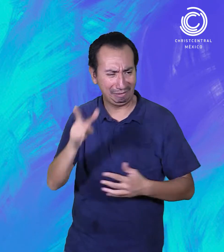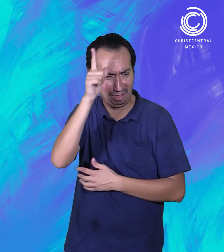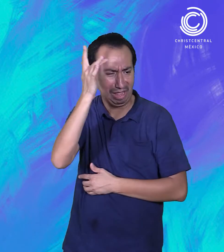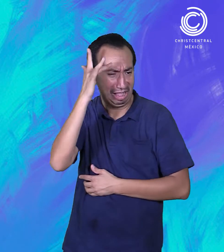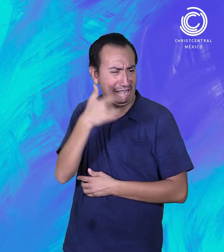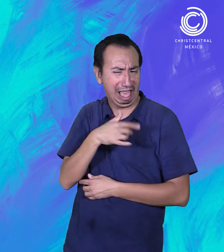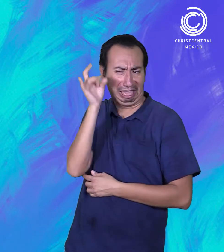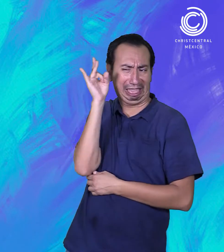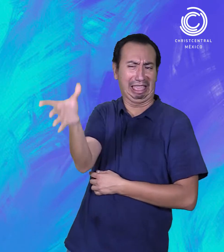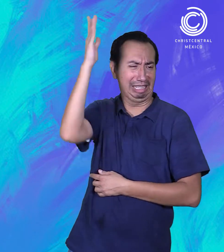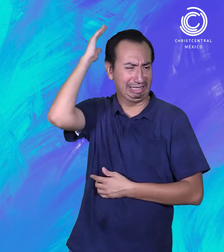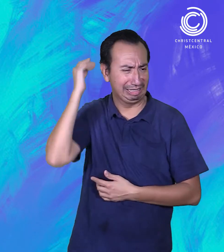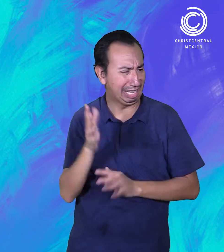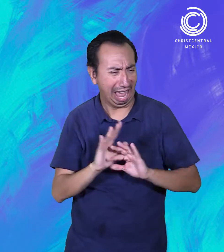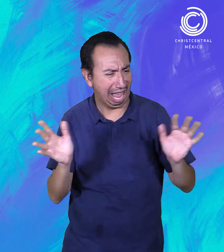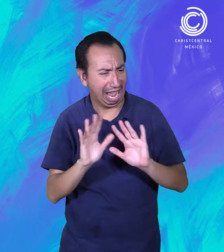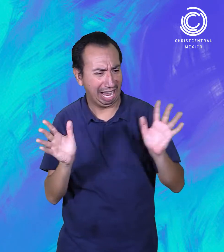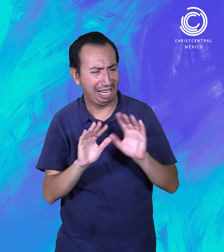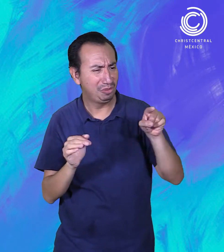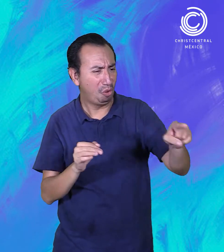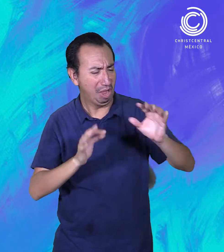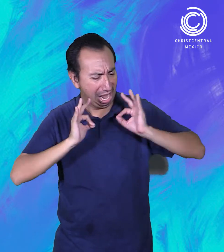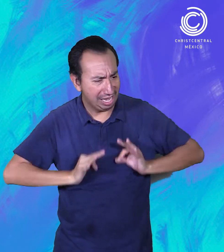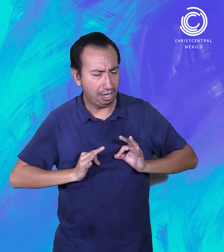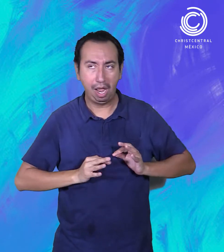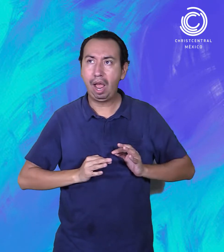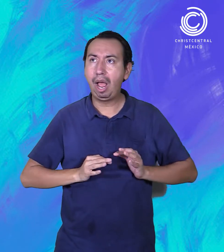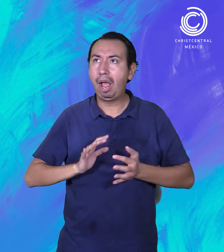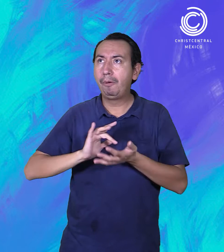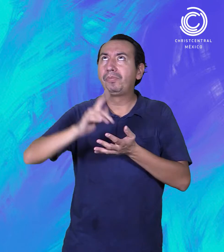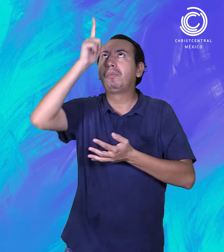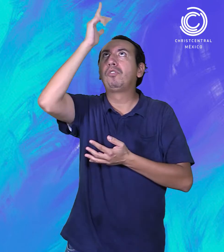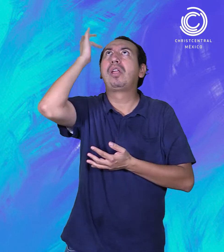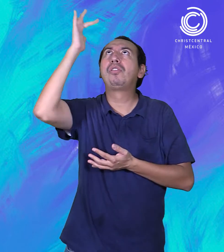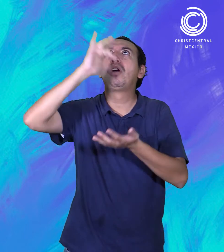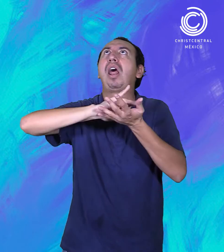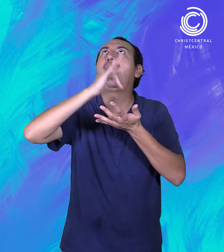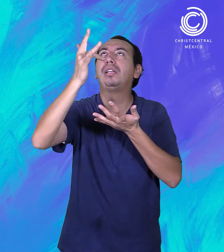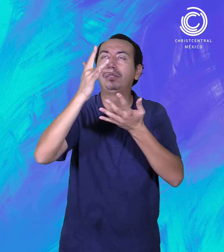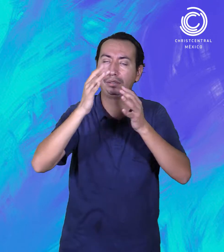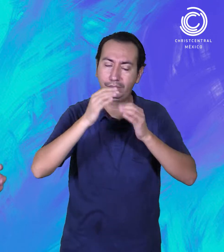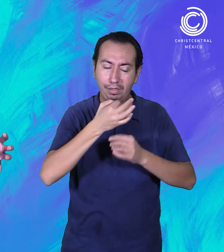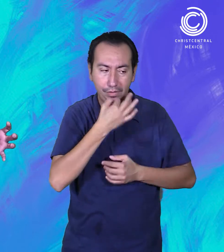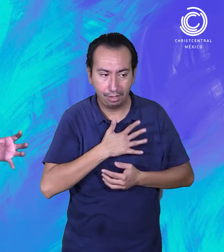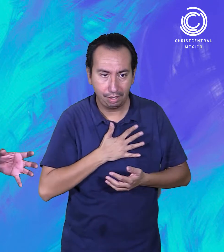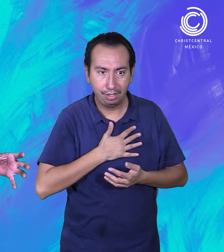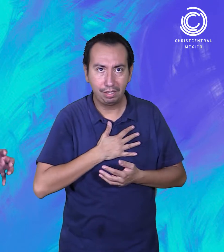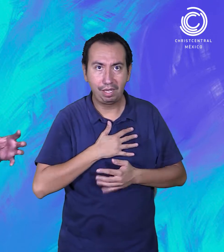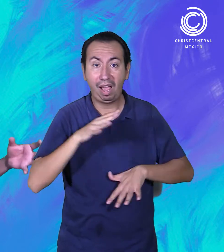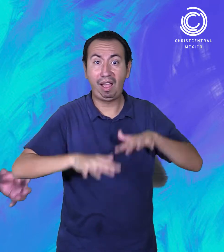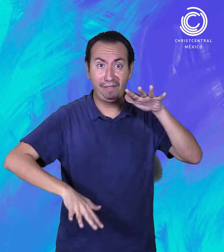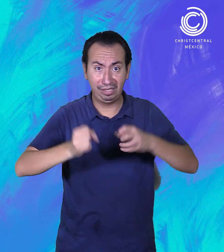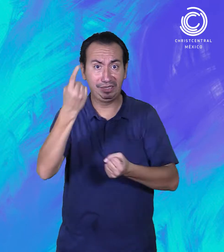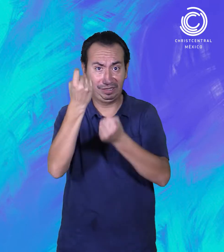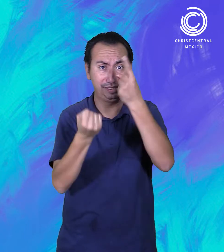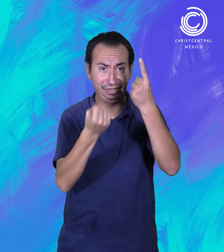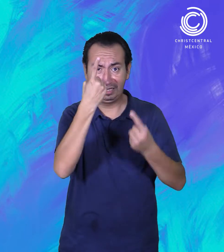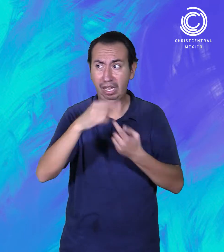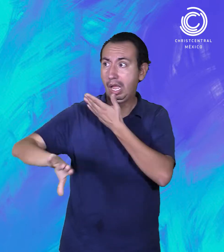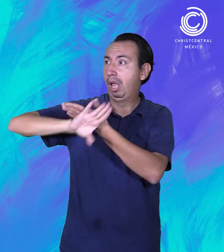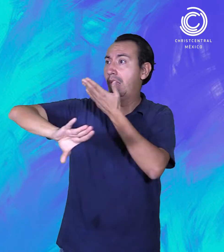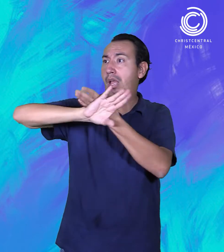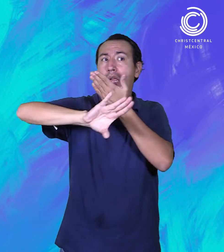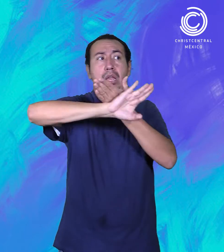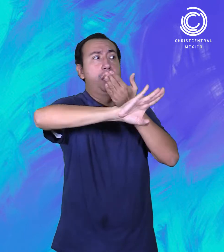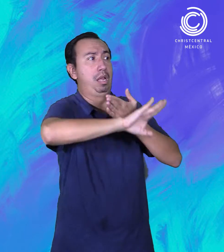esta comunidad de creyentes, de discípulos en Cristo Jesús, que vivimos molestados, que vivimos atacados,